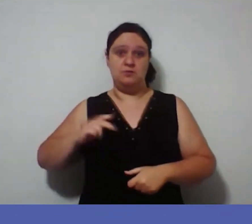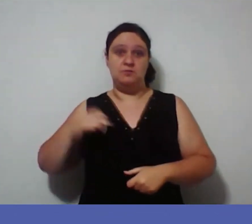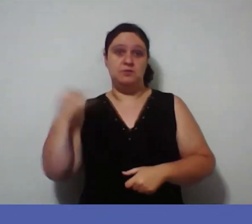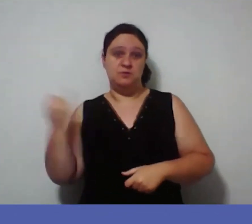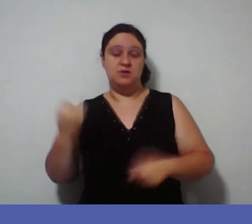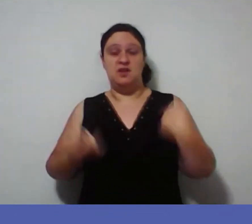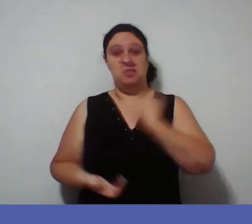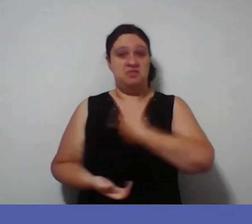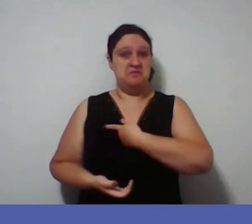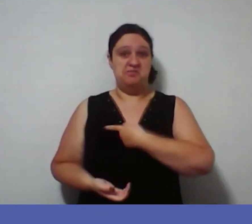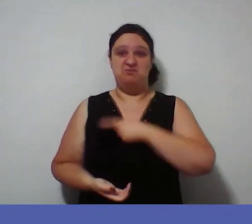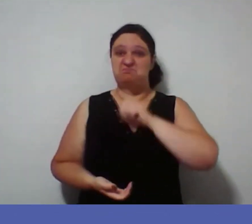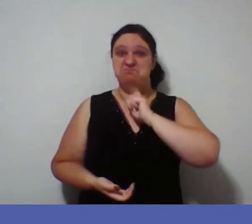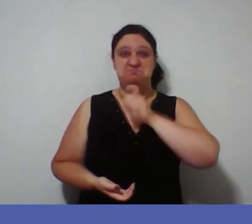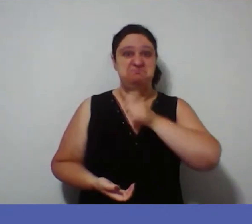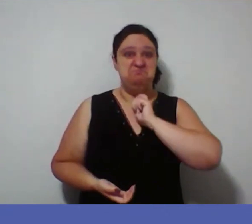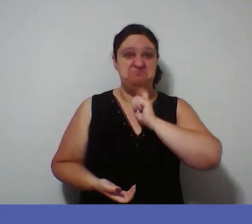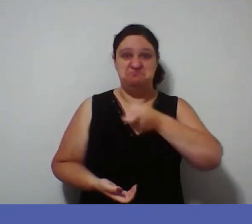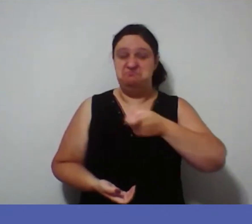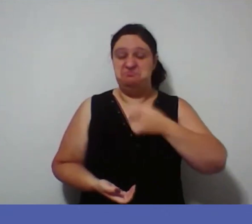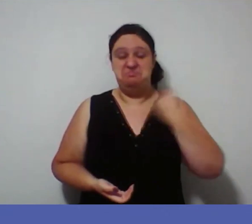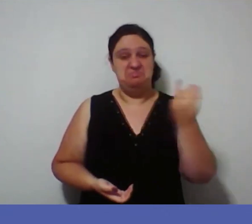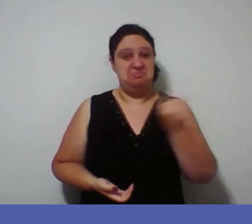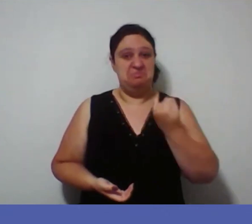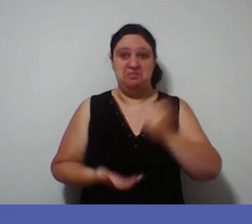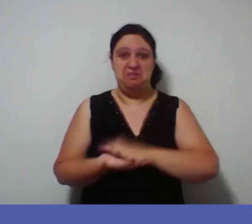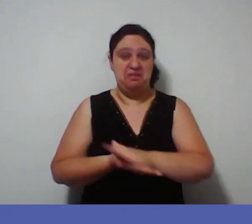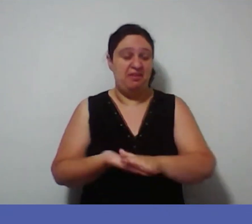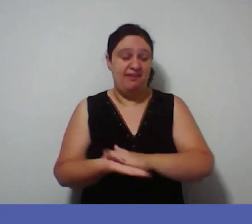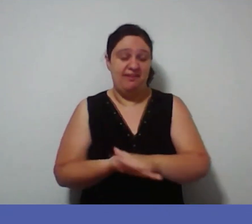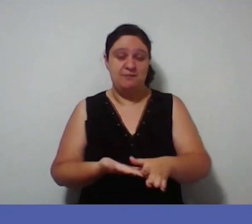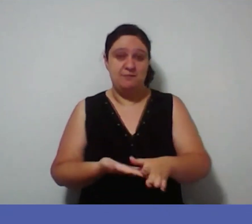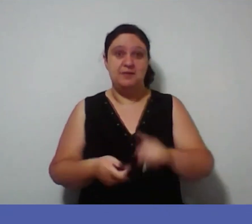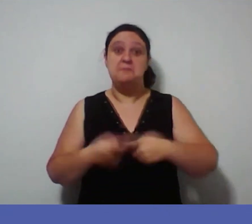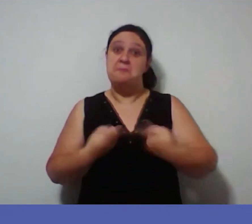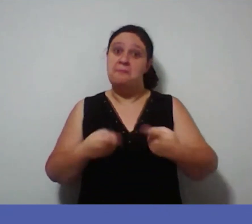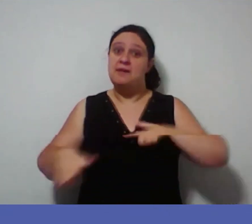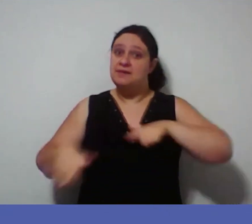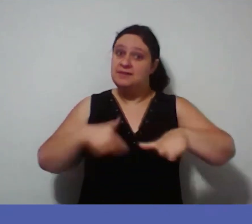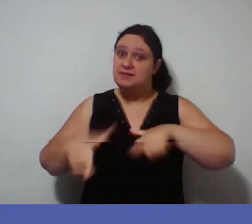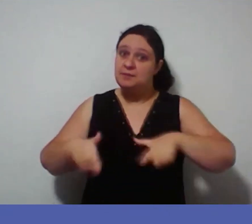Nós somos Zé Ninguém, mas somos trabalhadores de última hora.